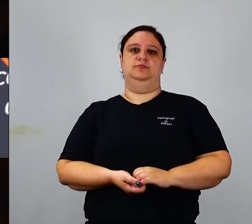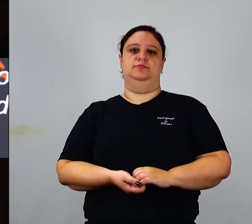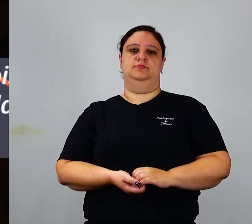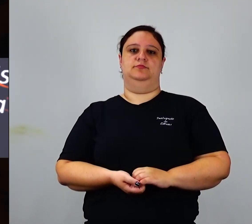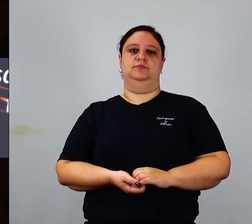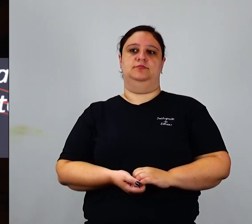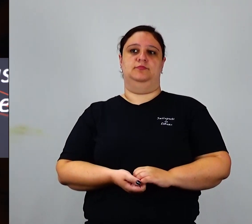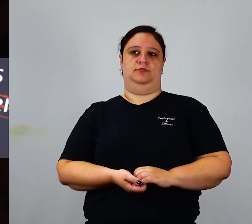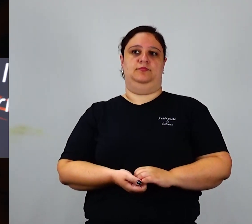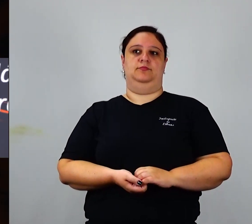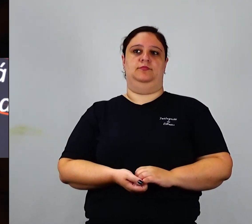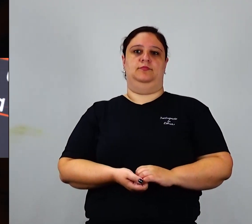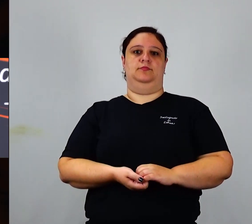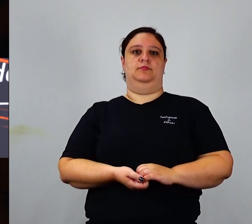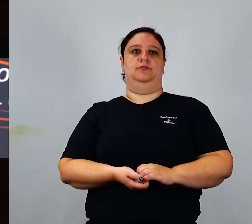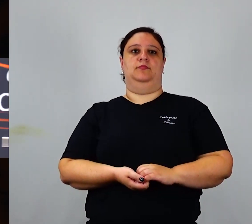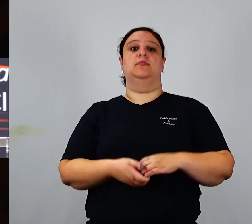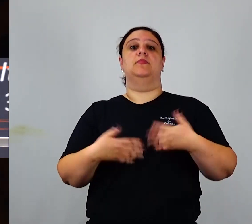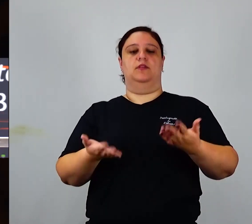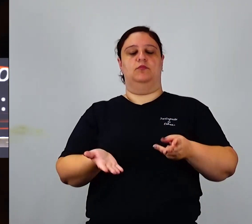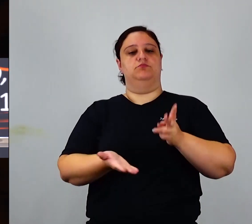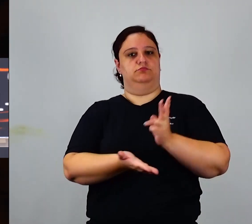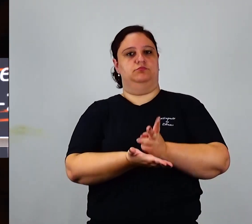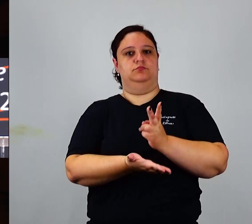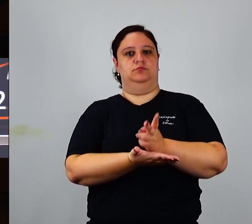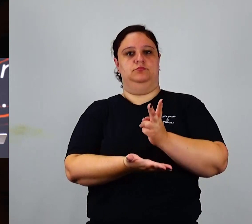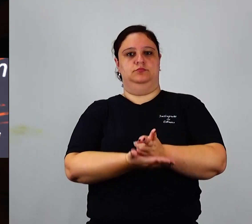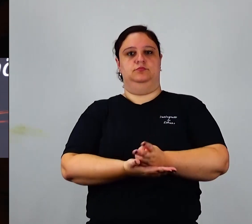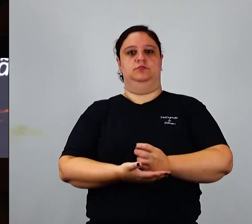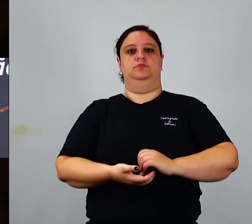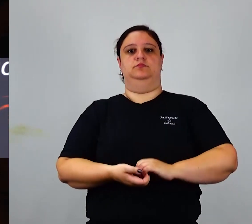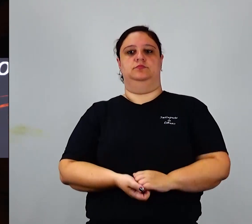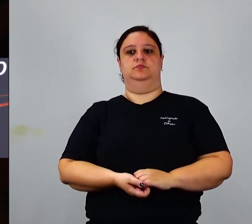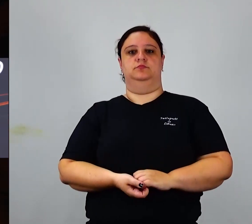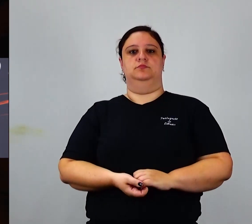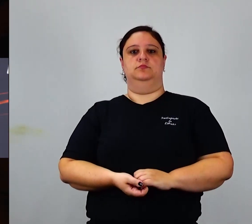Essa é a primeira coisa. E ele continua.